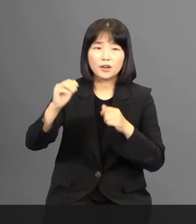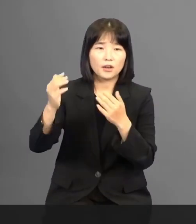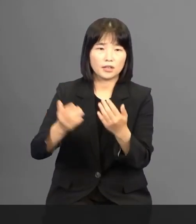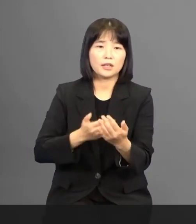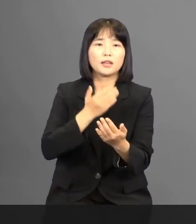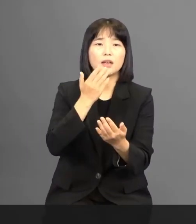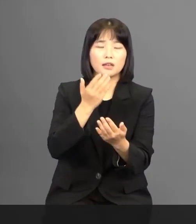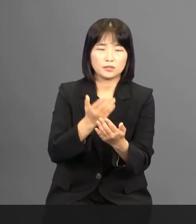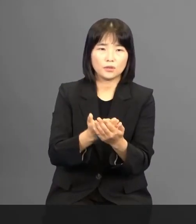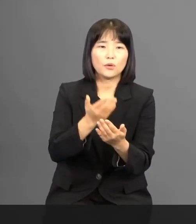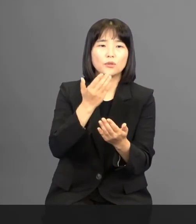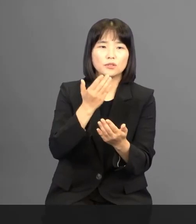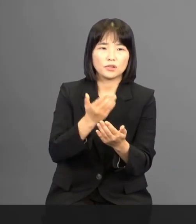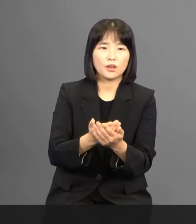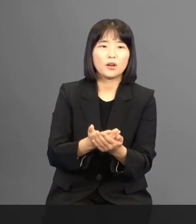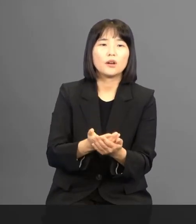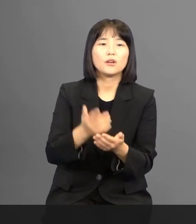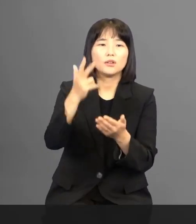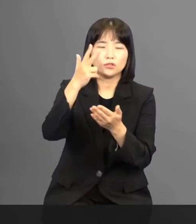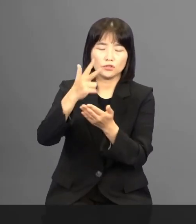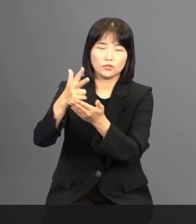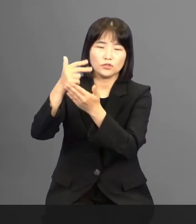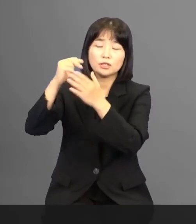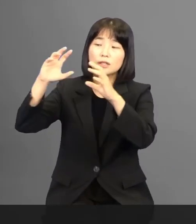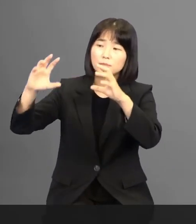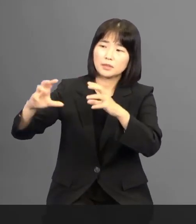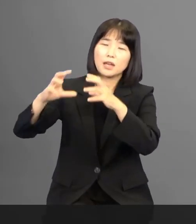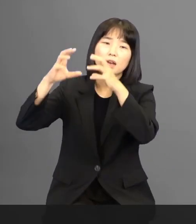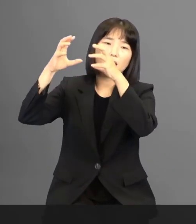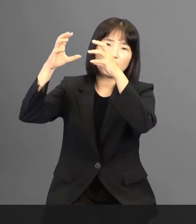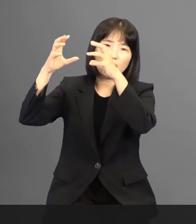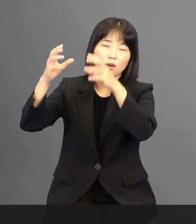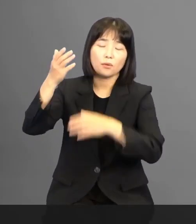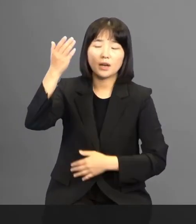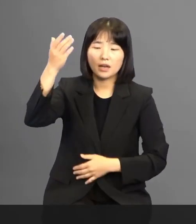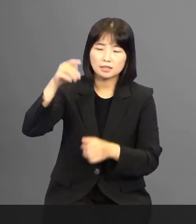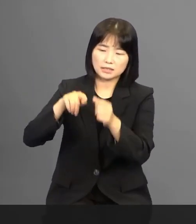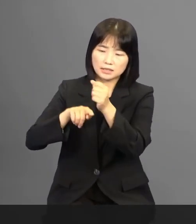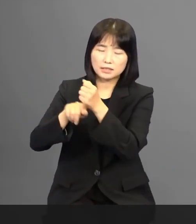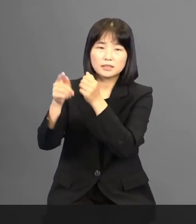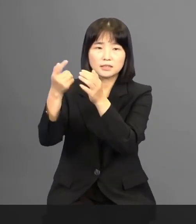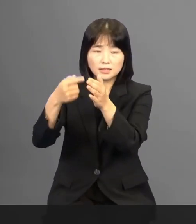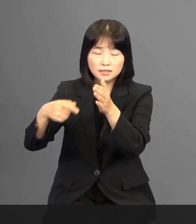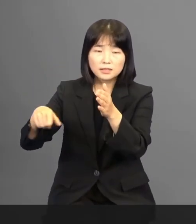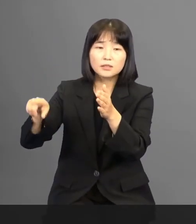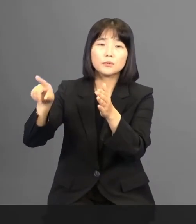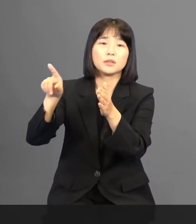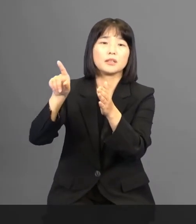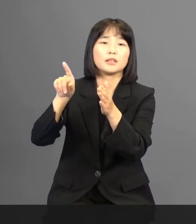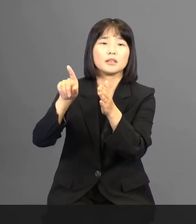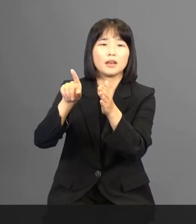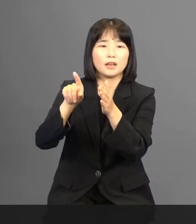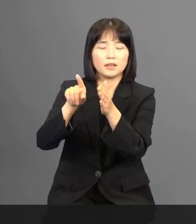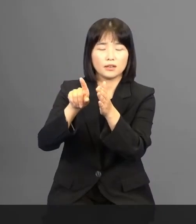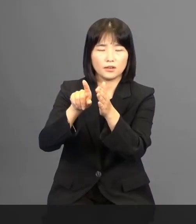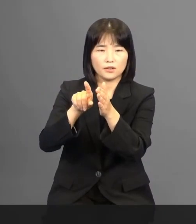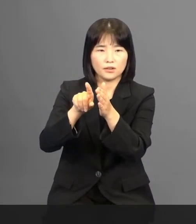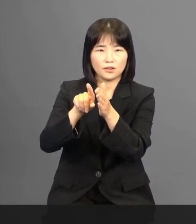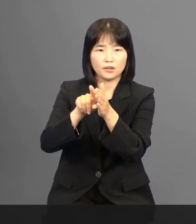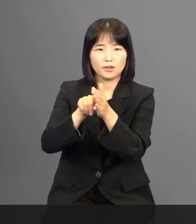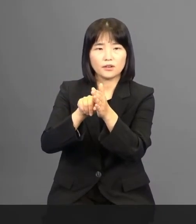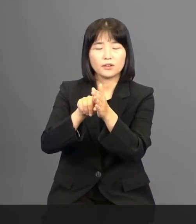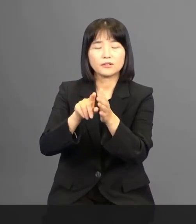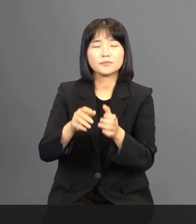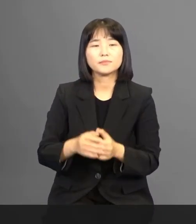통하여 일하소서. 주님 그 뜻을 위하여 그 뜻을 위하여 오